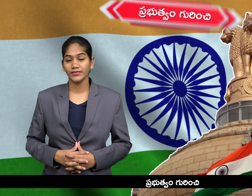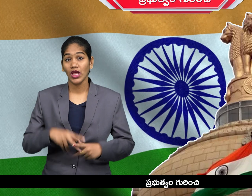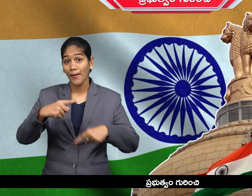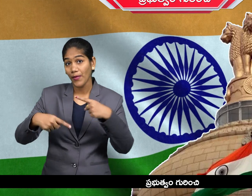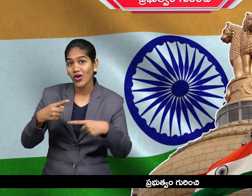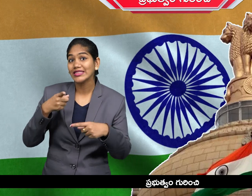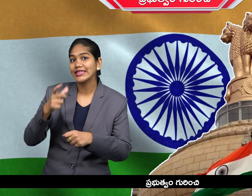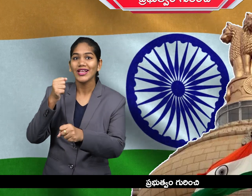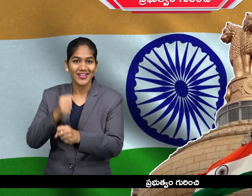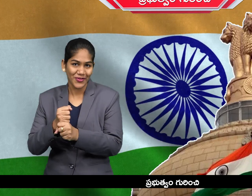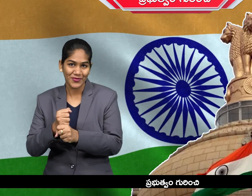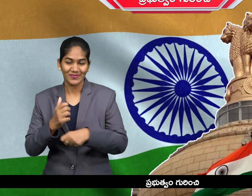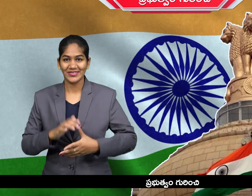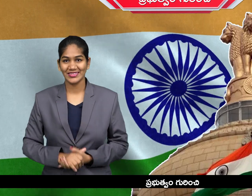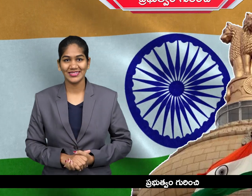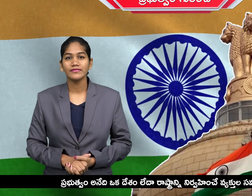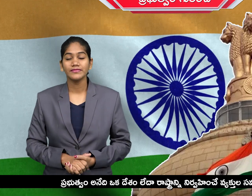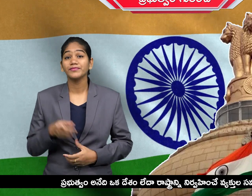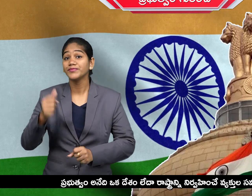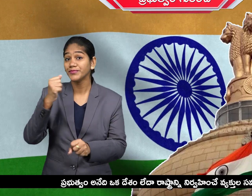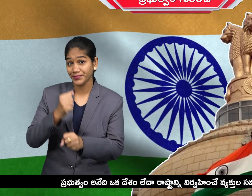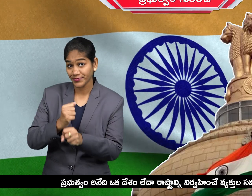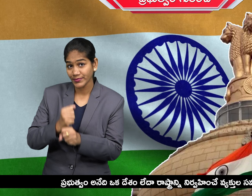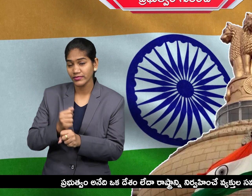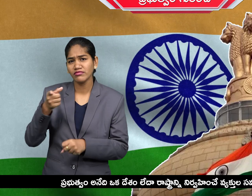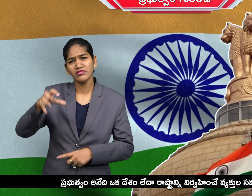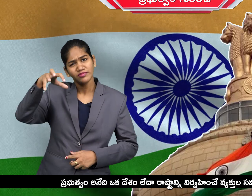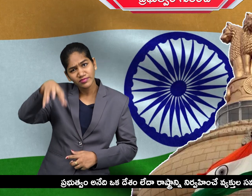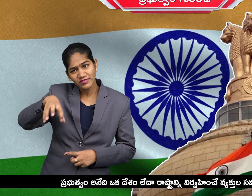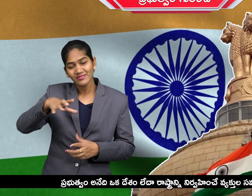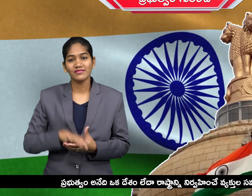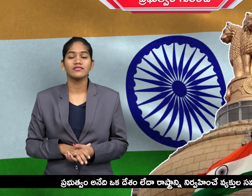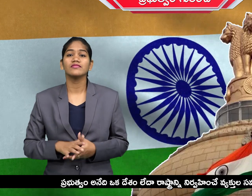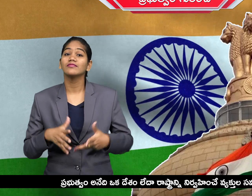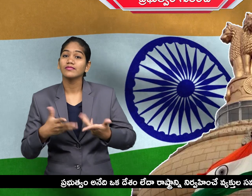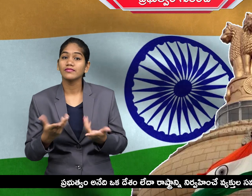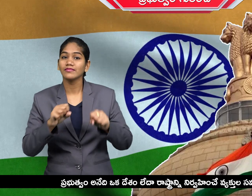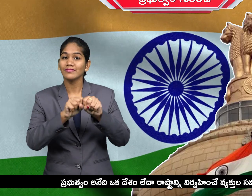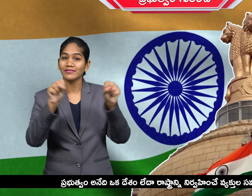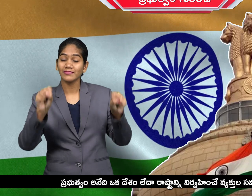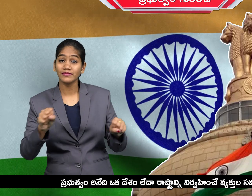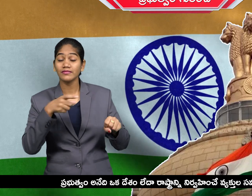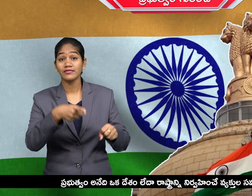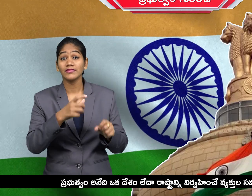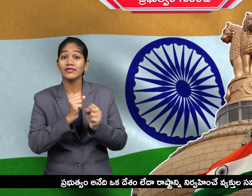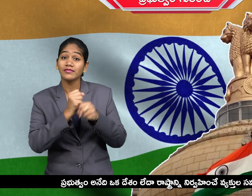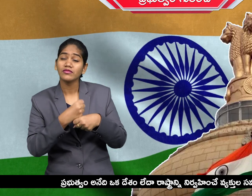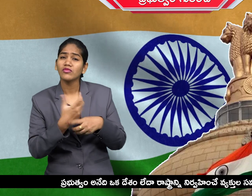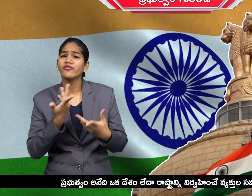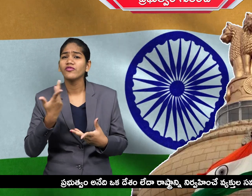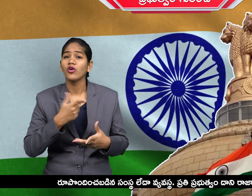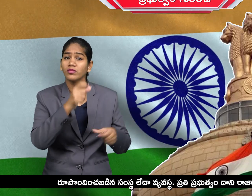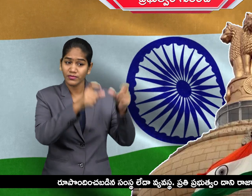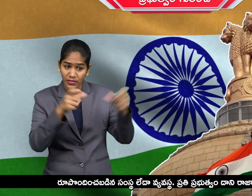6. ప్రభుత్వం గురించి. ప్రభుత్వం అనేది ఒక దేశం లేదా రాష్ట్రాన్ని నిర్వహించే వ్యక్తుల